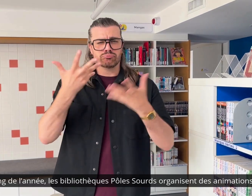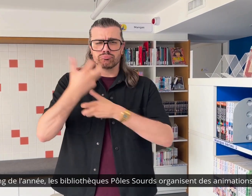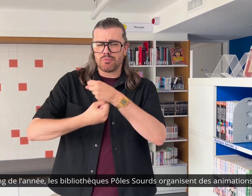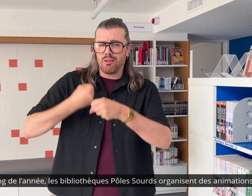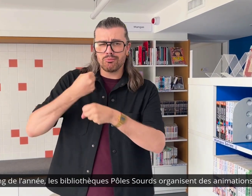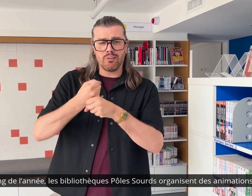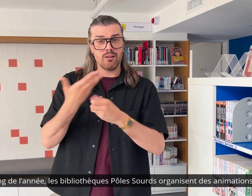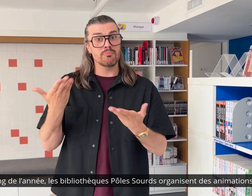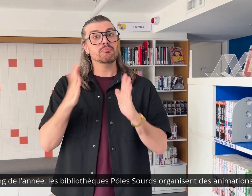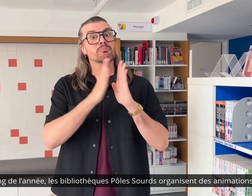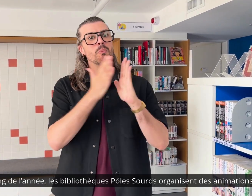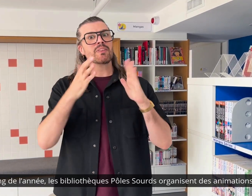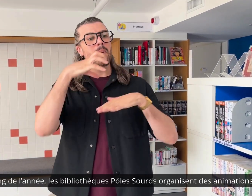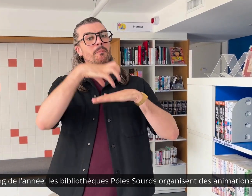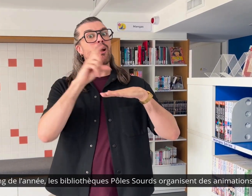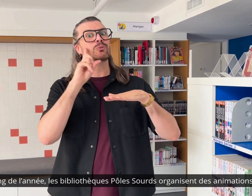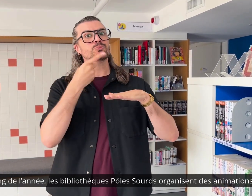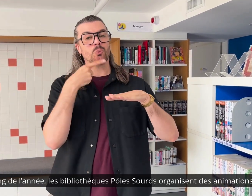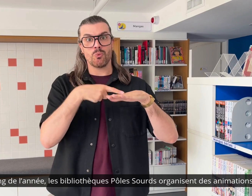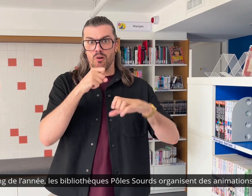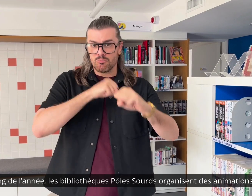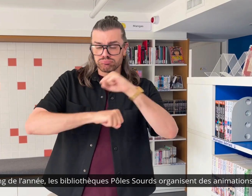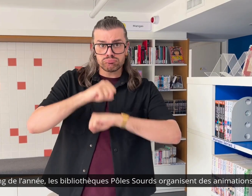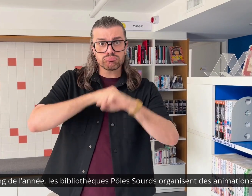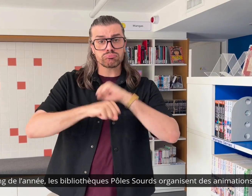Tout au long de l'année, les bibliothèques pôles sourds organisent des animations,